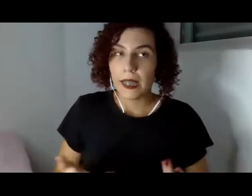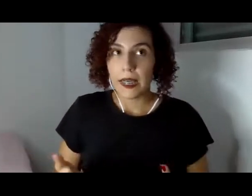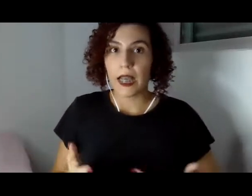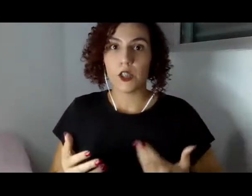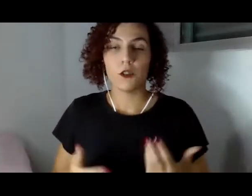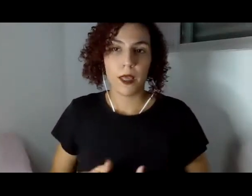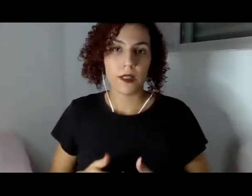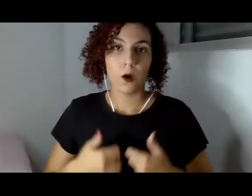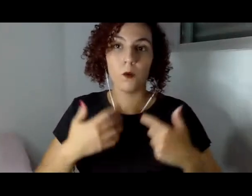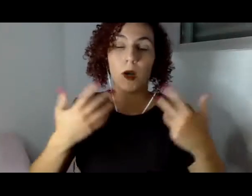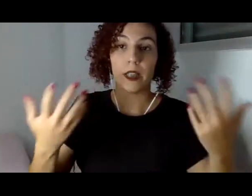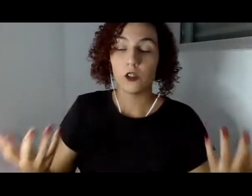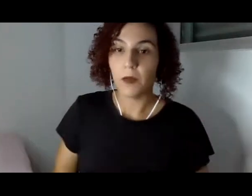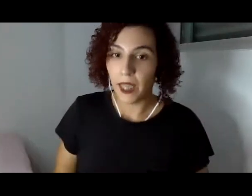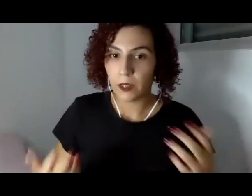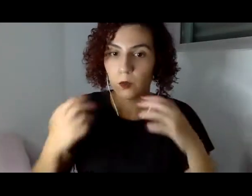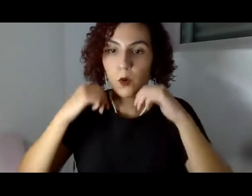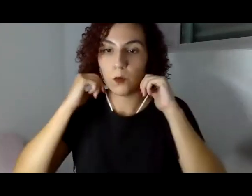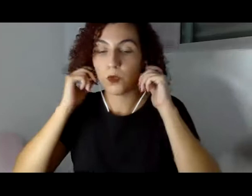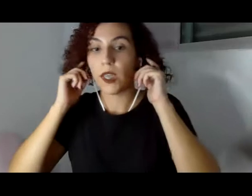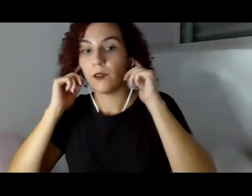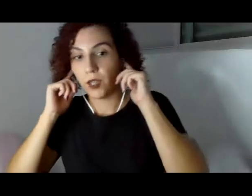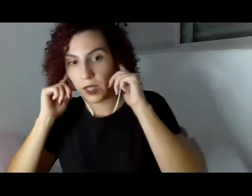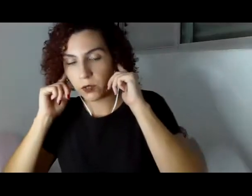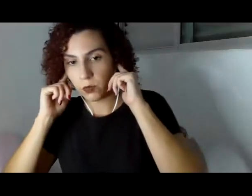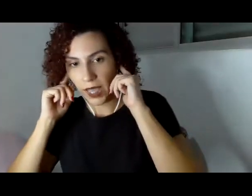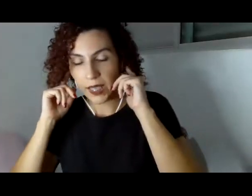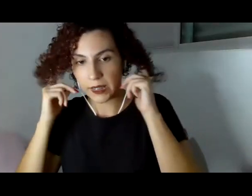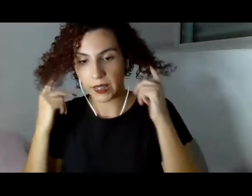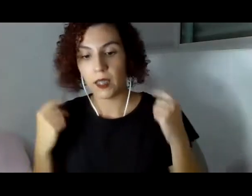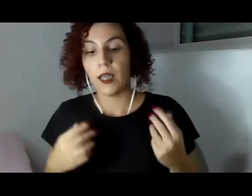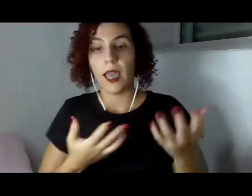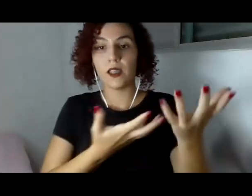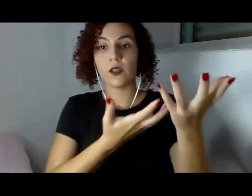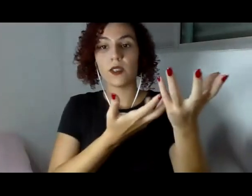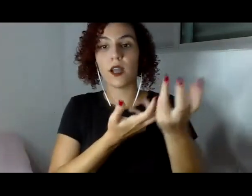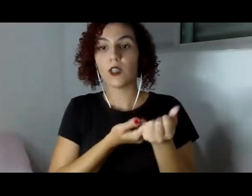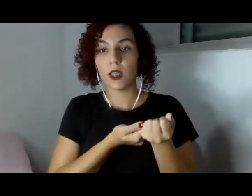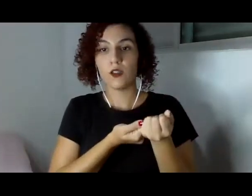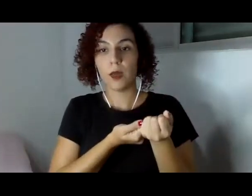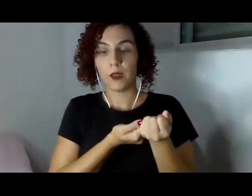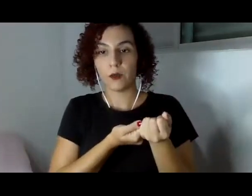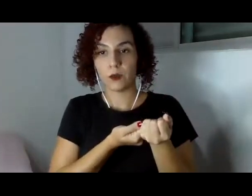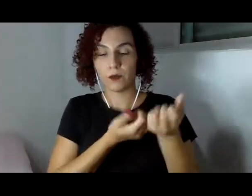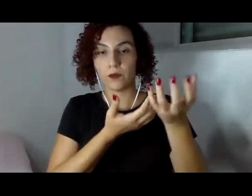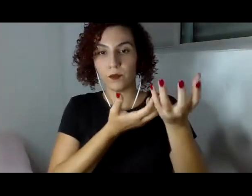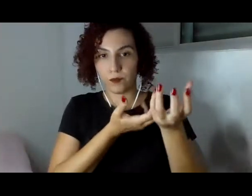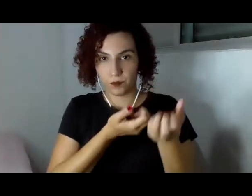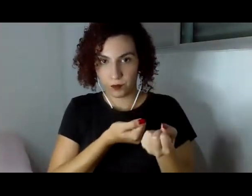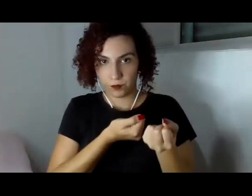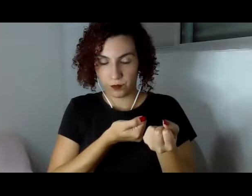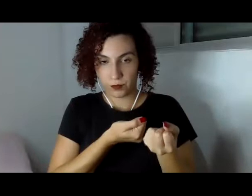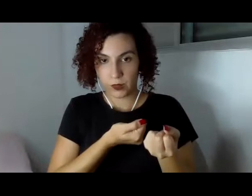A clínica, a gente pensa como um atendimento, como um serviço, né? Assim, este é o sinal de atendimento.